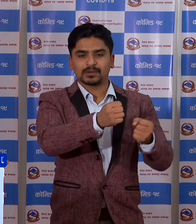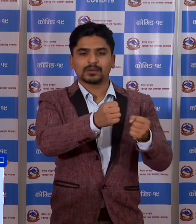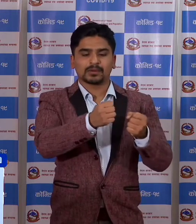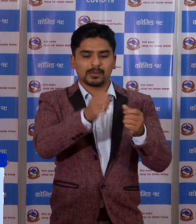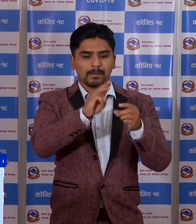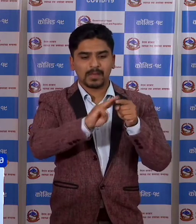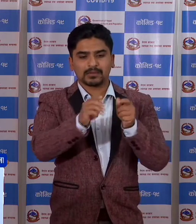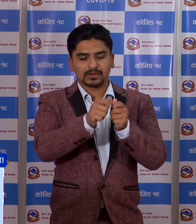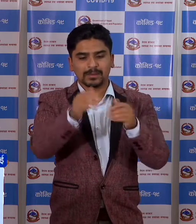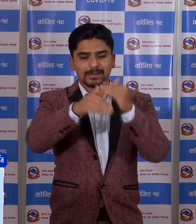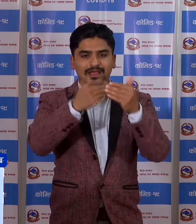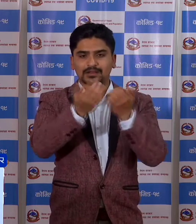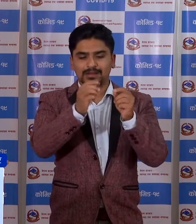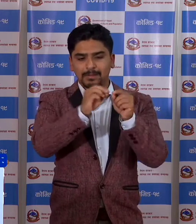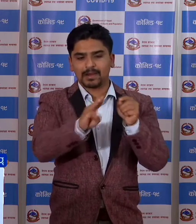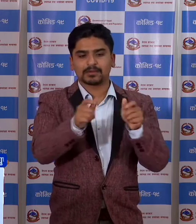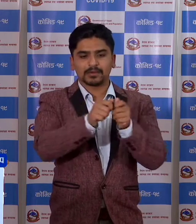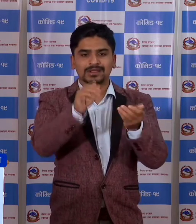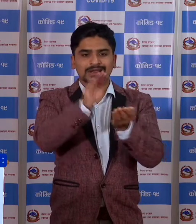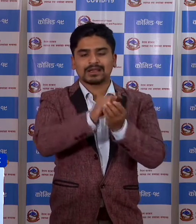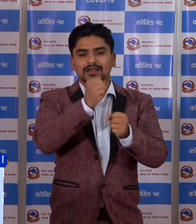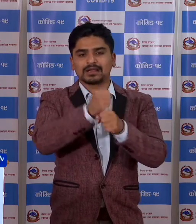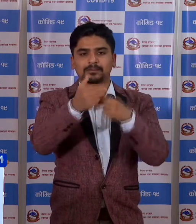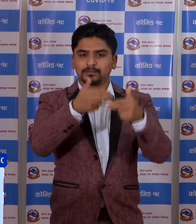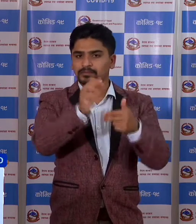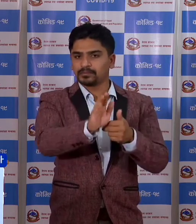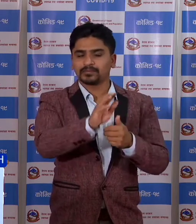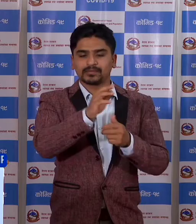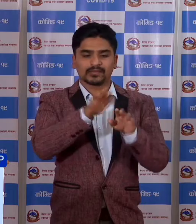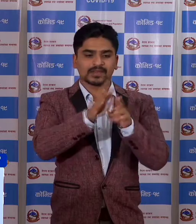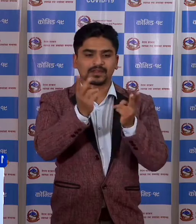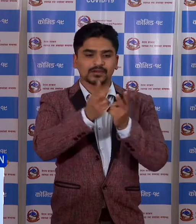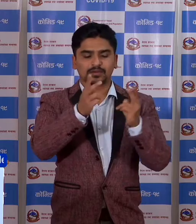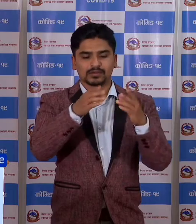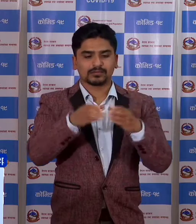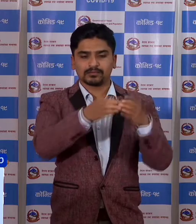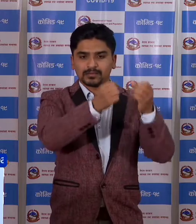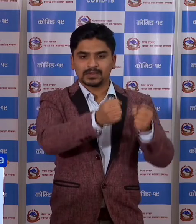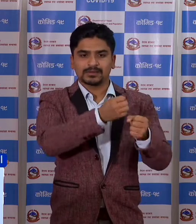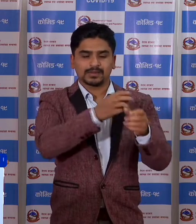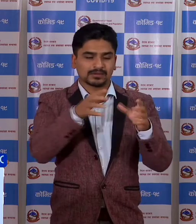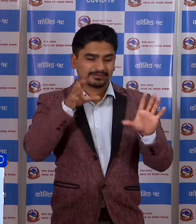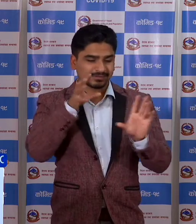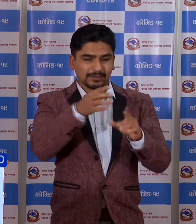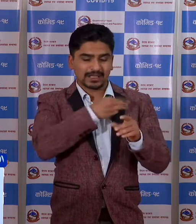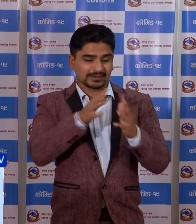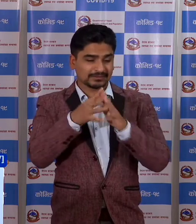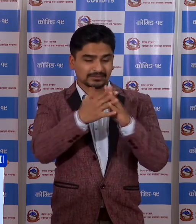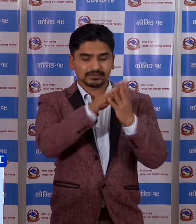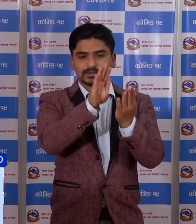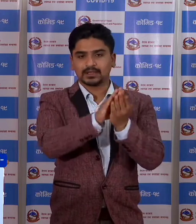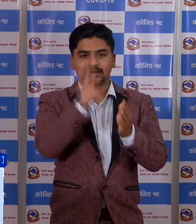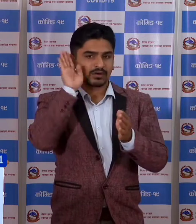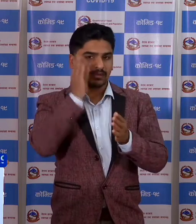अनुसार विकास गर्ने, मापदण्ड अनुसार राख्ने काम पनि भइरहेको छ र धेरै जसो क्वारेन्टाइनहरूमा कोचाकोच राखिएको खबरहरू पनि